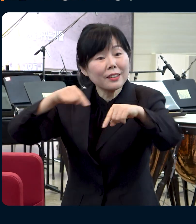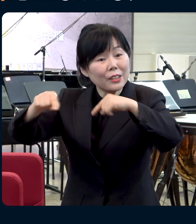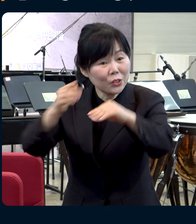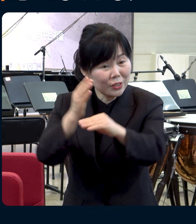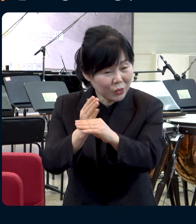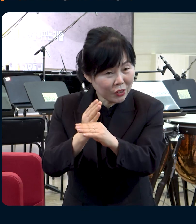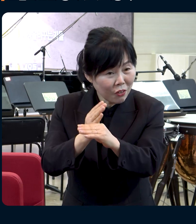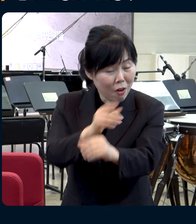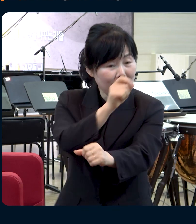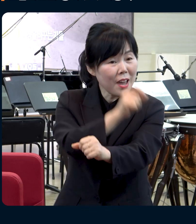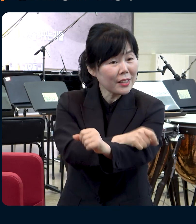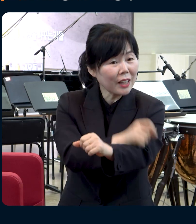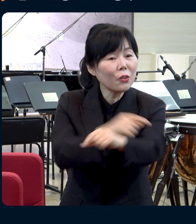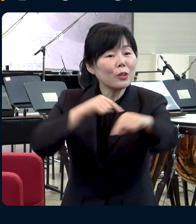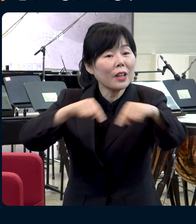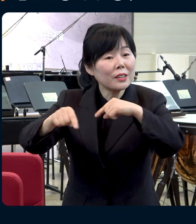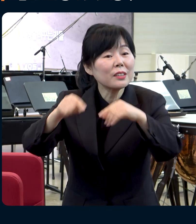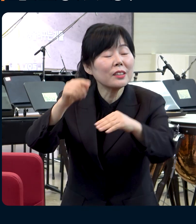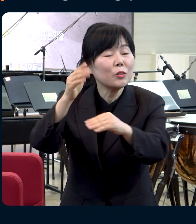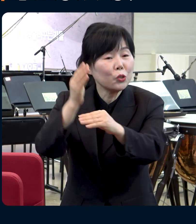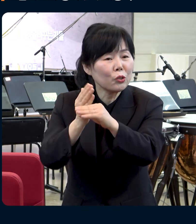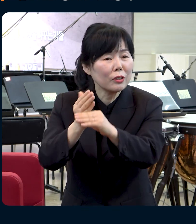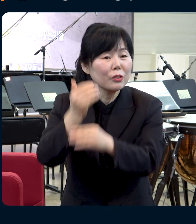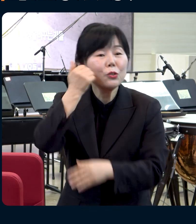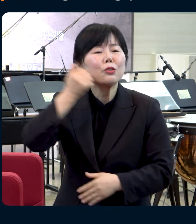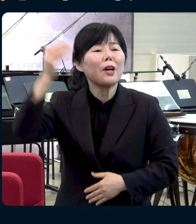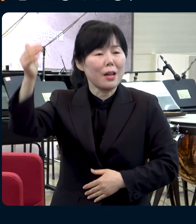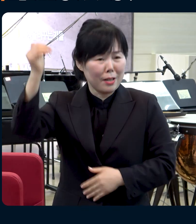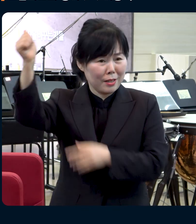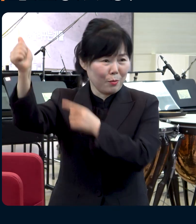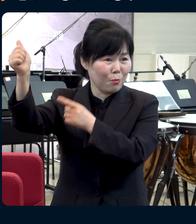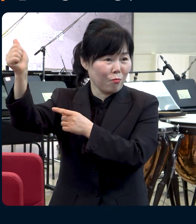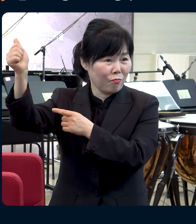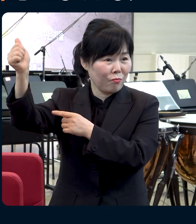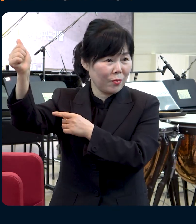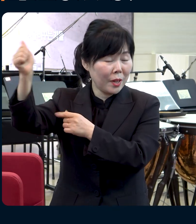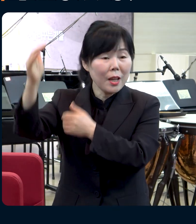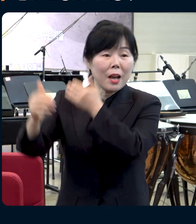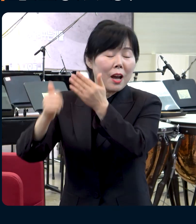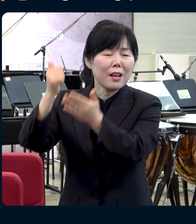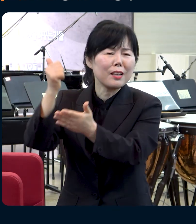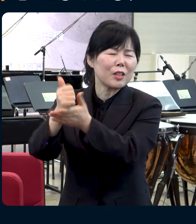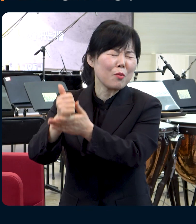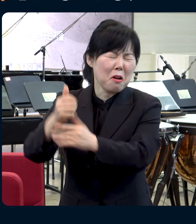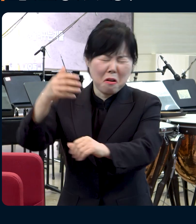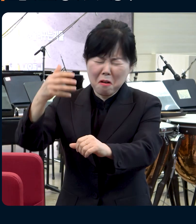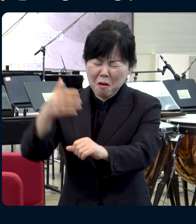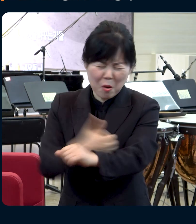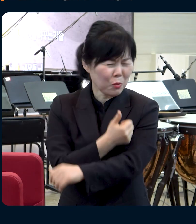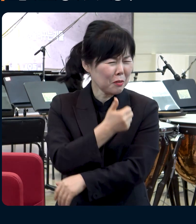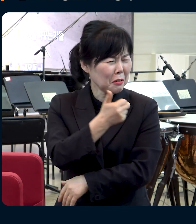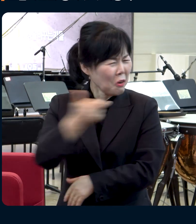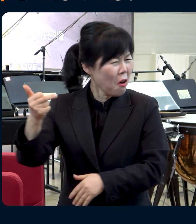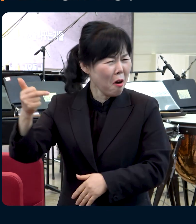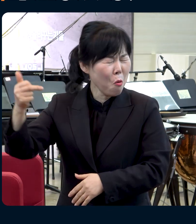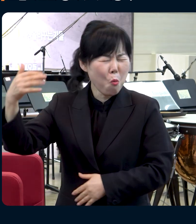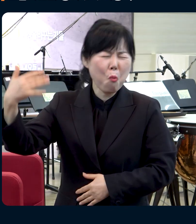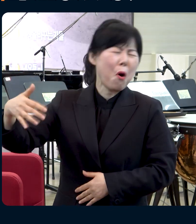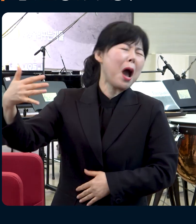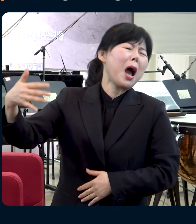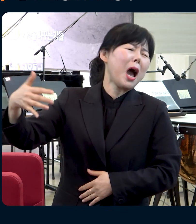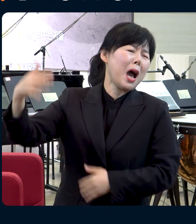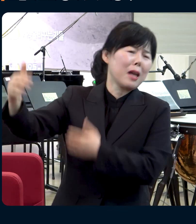사업터를 운행하시는 분이 바로 우리의 하나님인 것입니다. 믿으십니까? 우리 하나님은 큰 하나님이에요. 대보가 큰 분입니다.